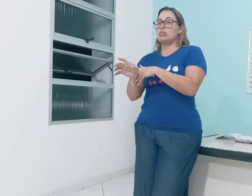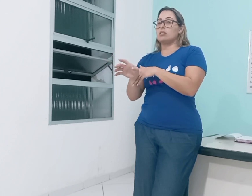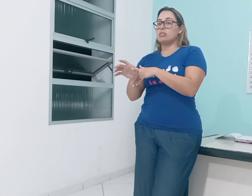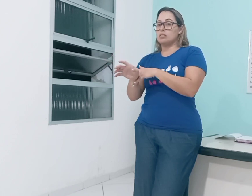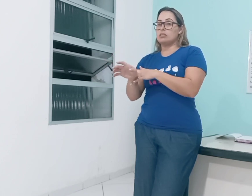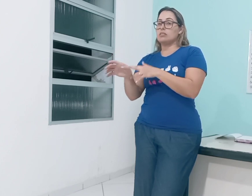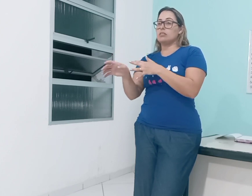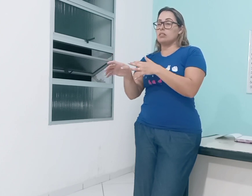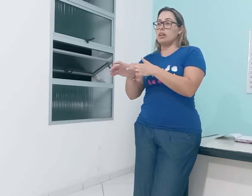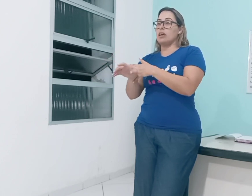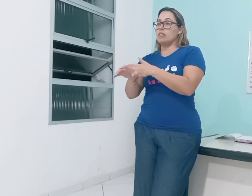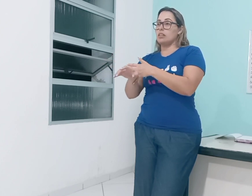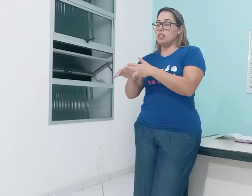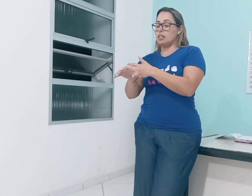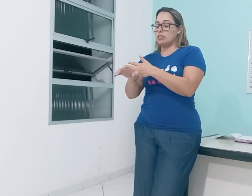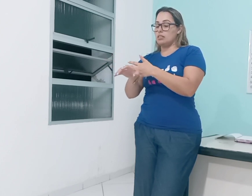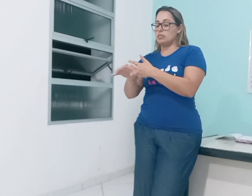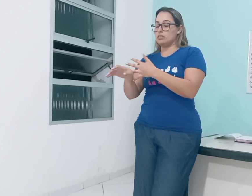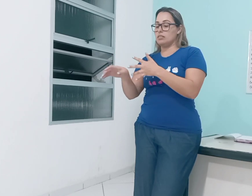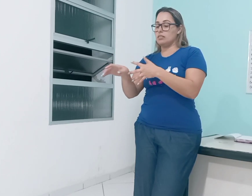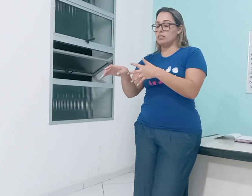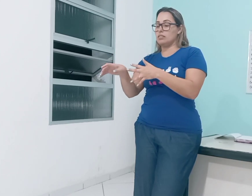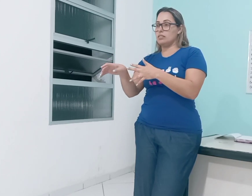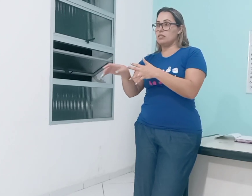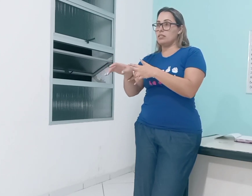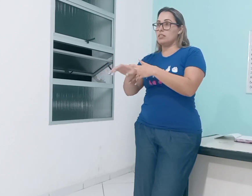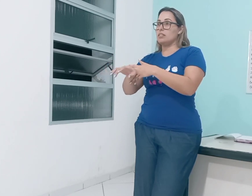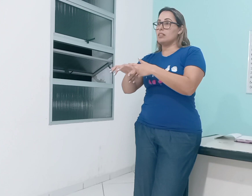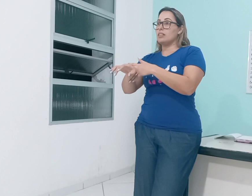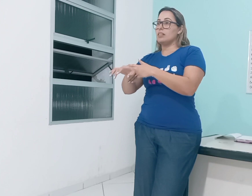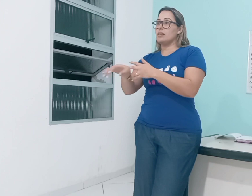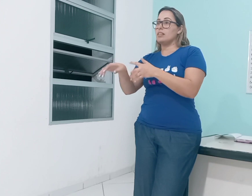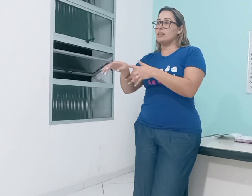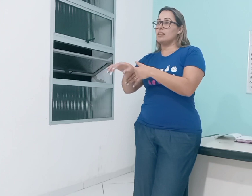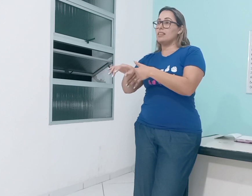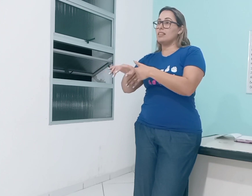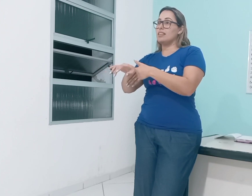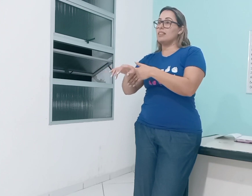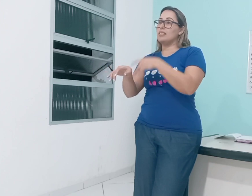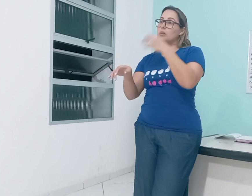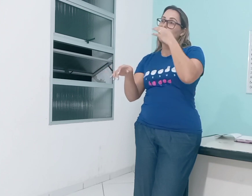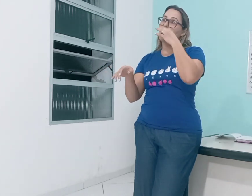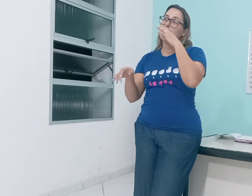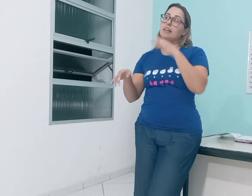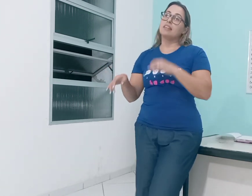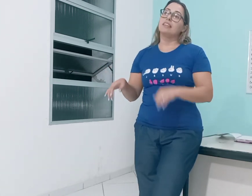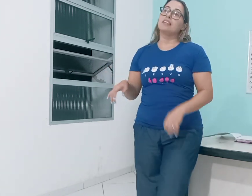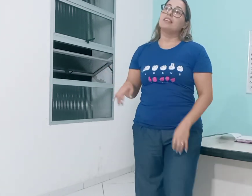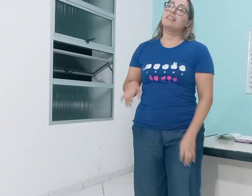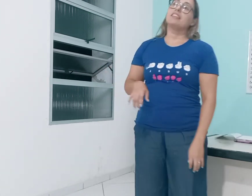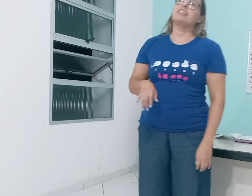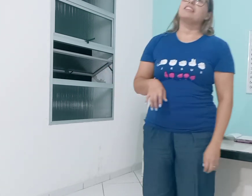funciona. Dessa forma, né? Você Eu dá uma- aprendendo também por causa disso de musical, até eu faço esse aqui, ó. É,